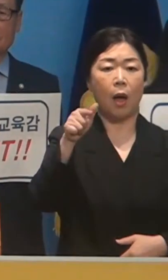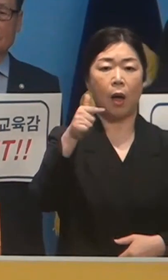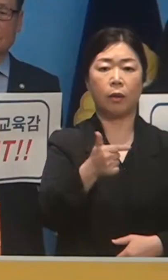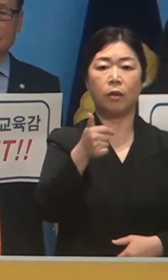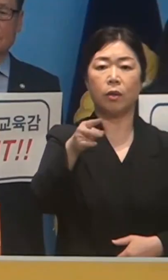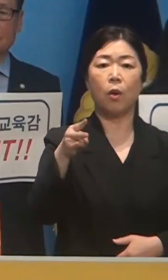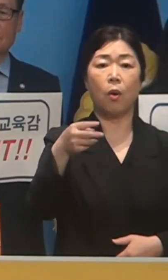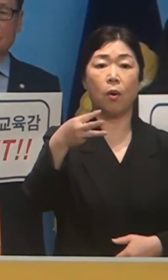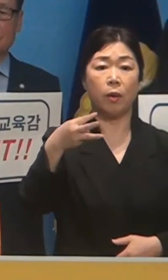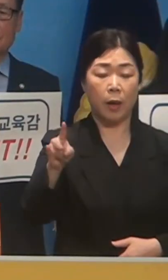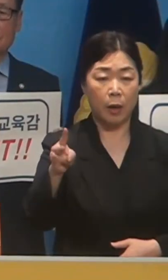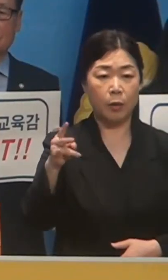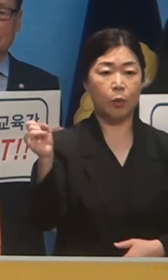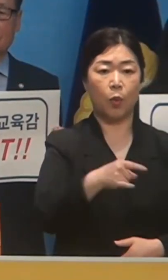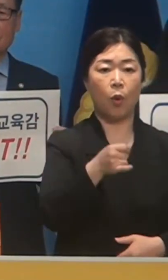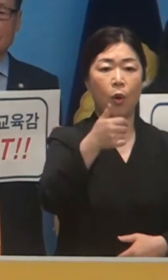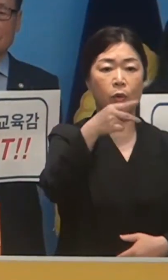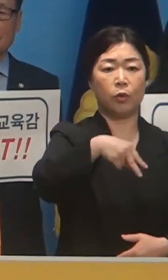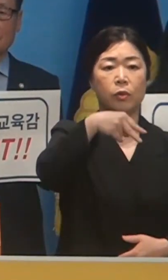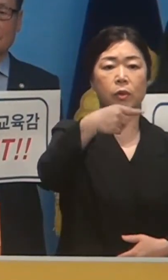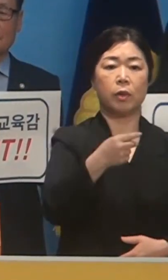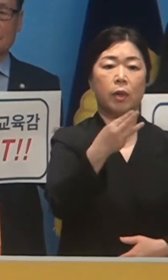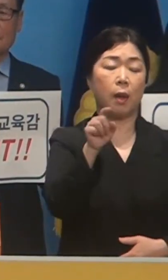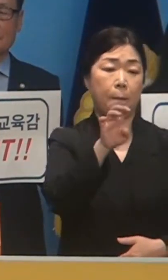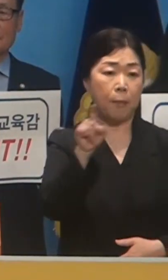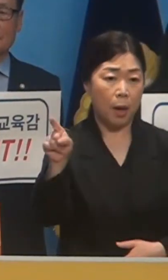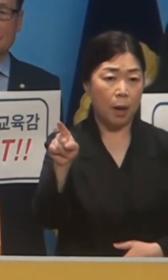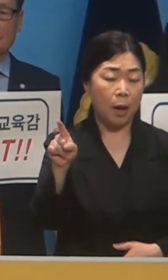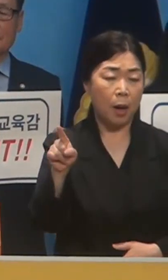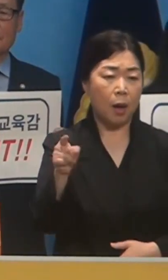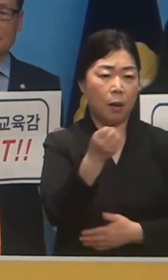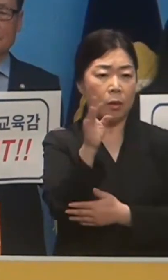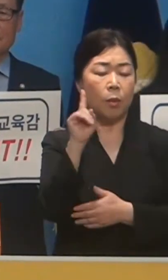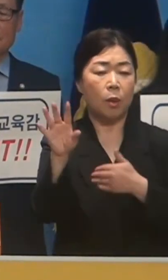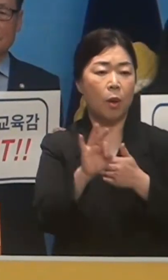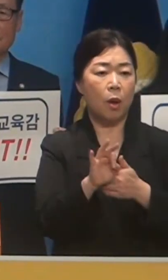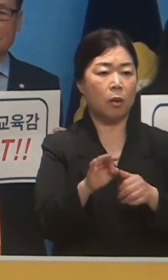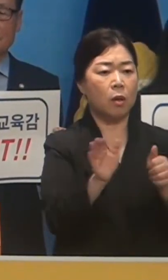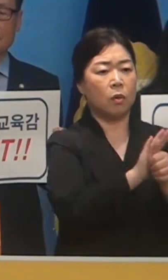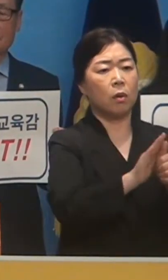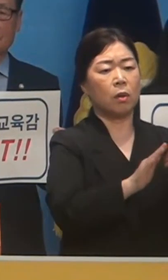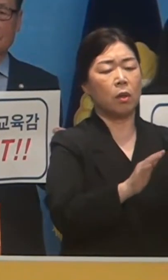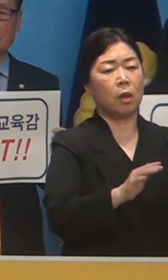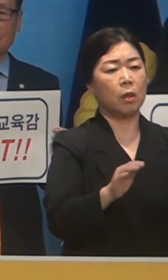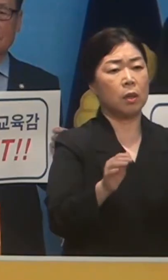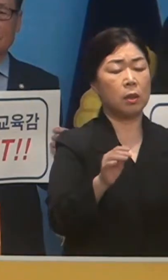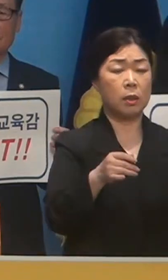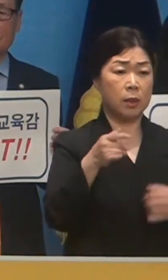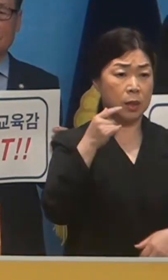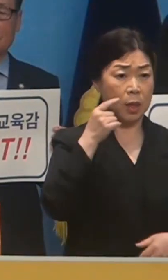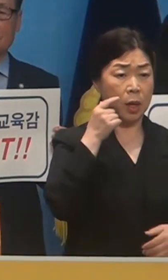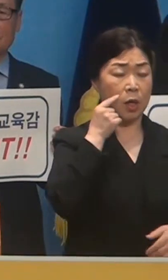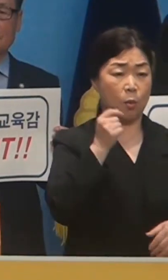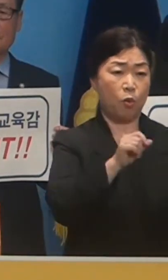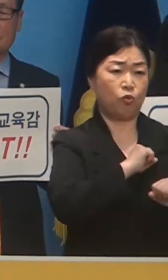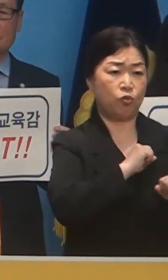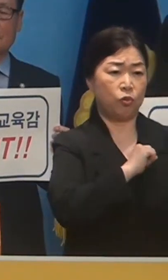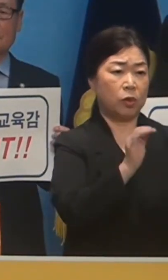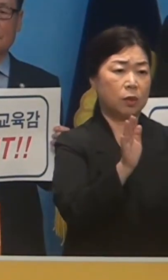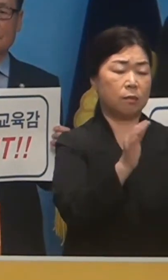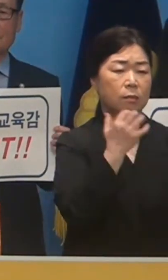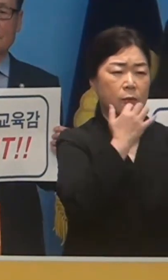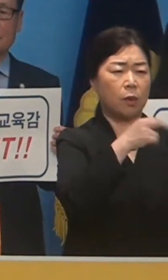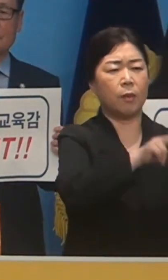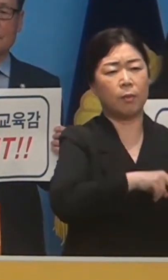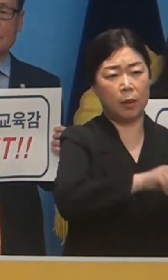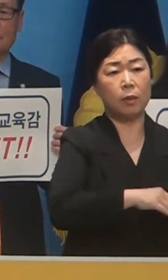뉴스타파 등에서 위안부 문제 축소했다는 이유로 친일 미화 교과서라는 이름으로 이미